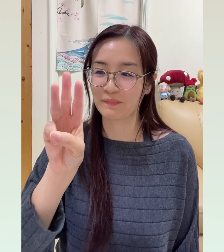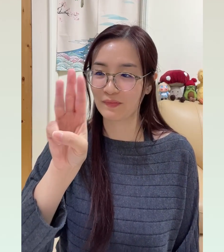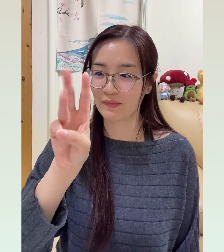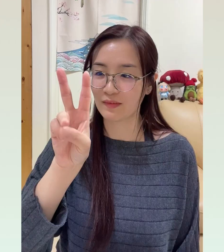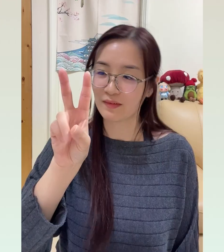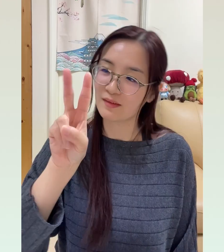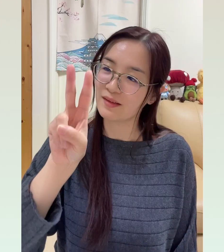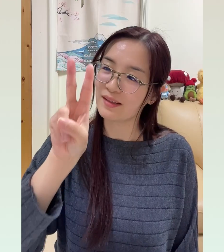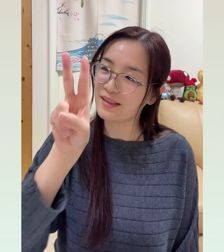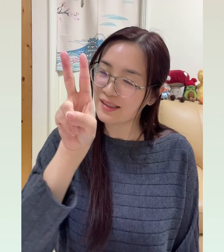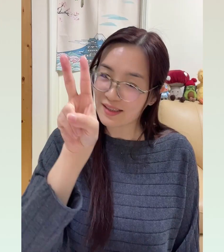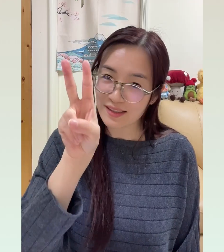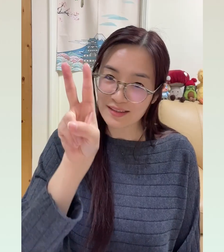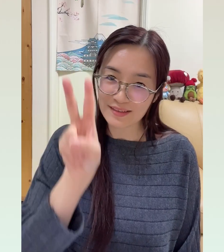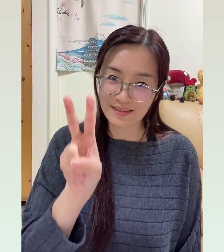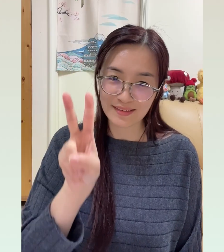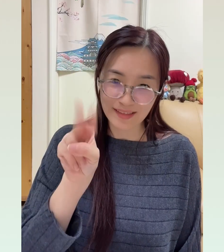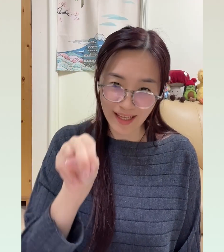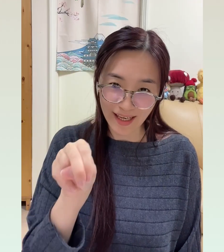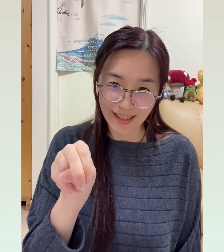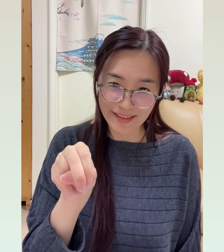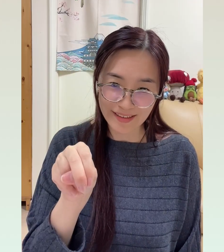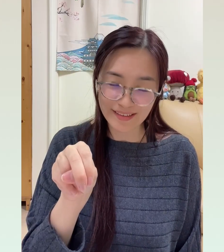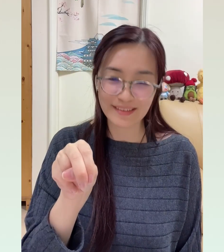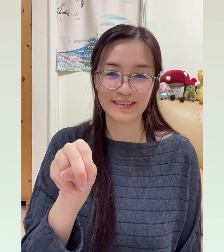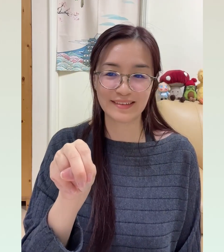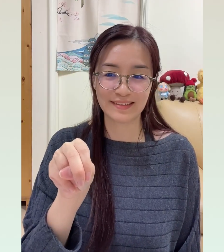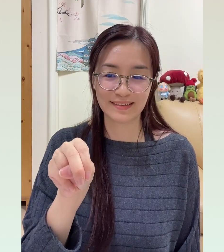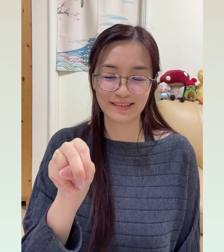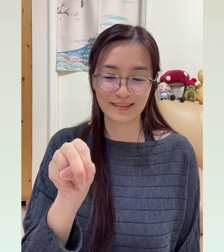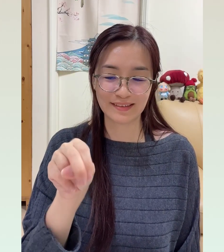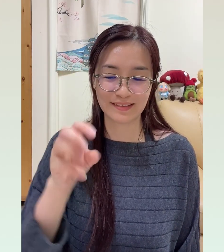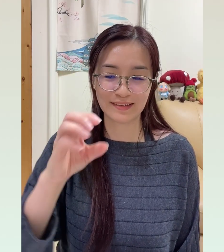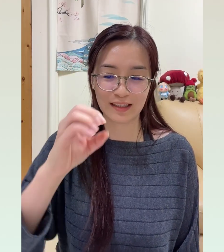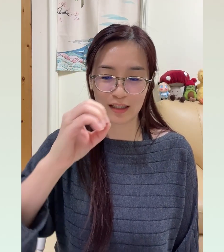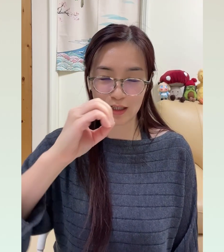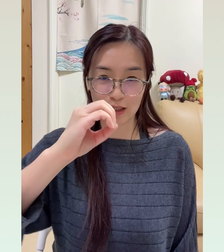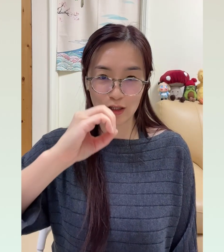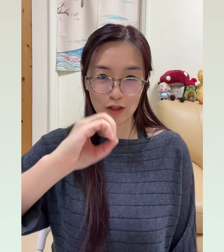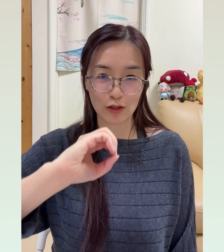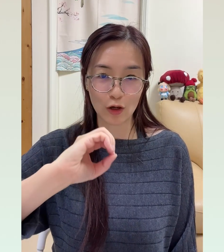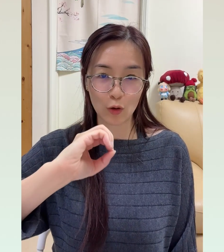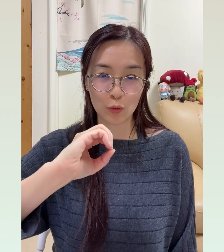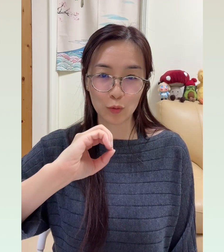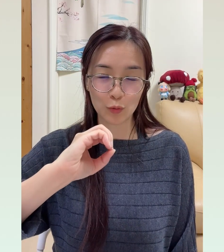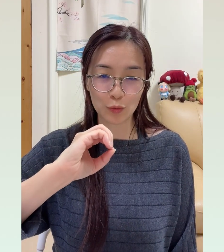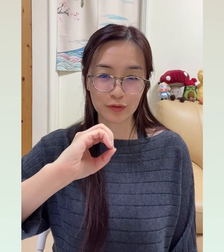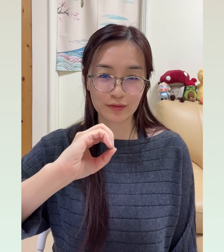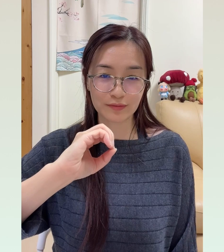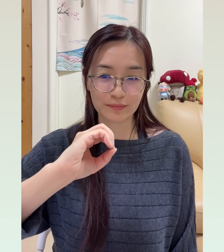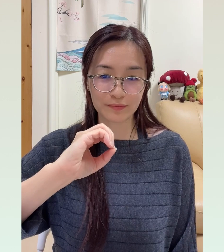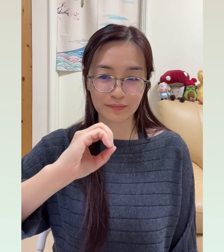N O